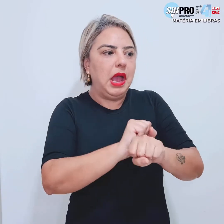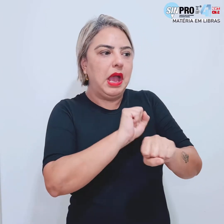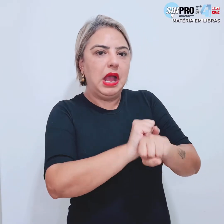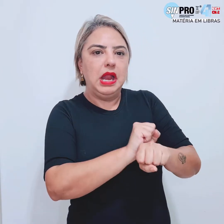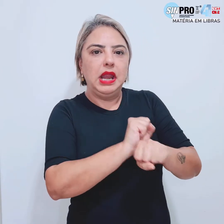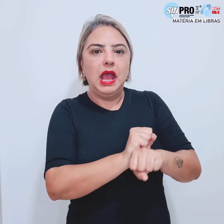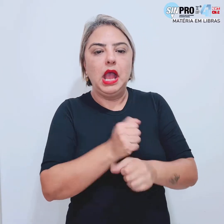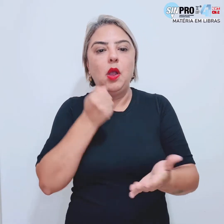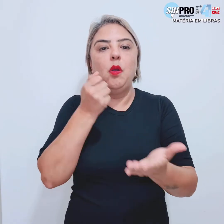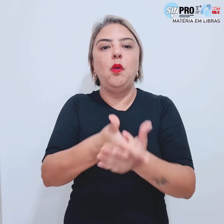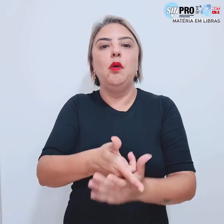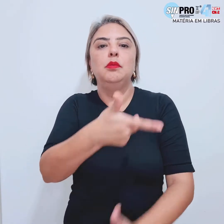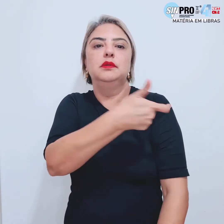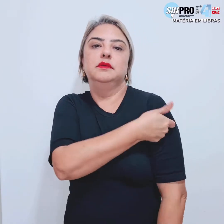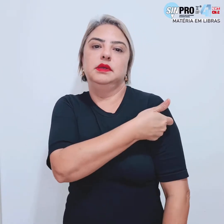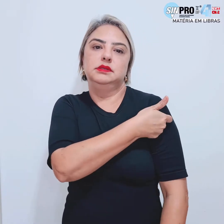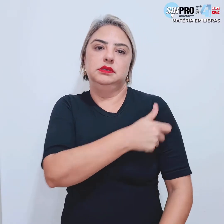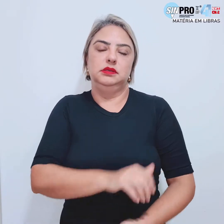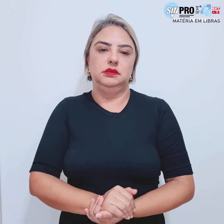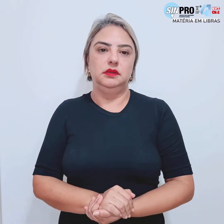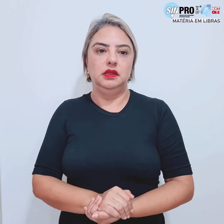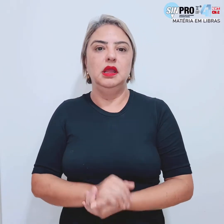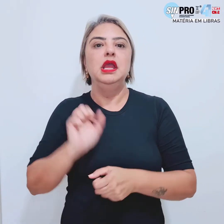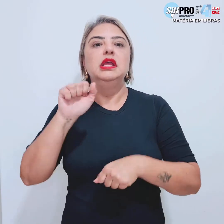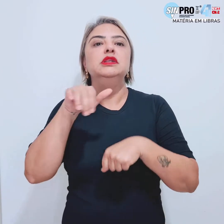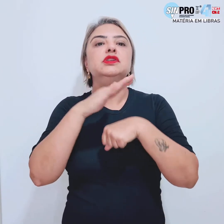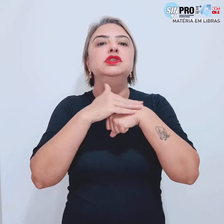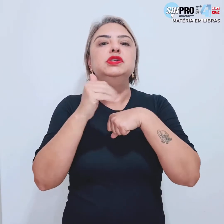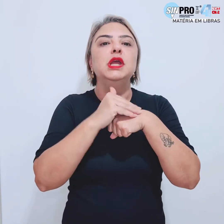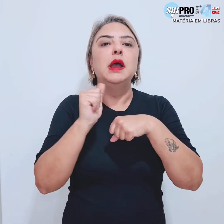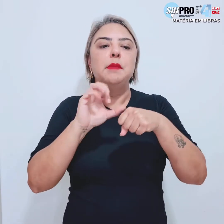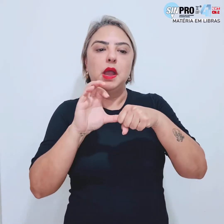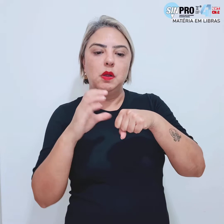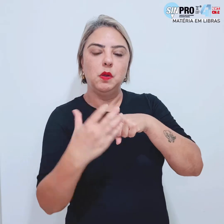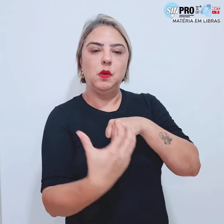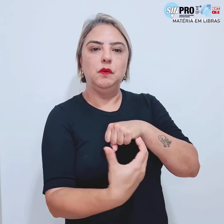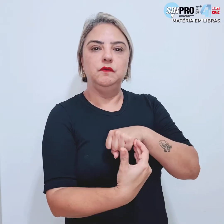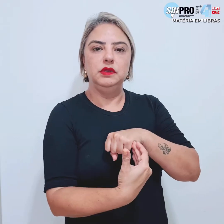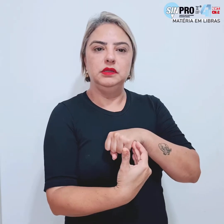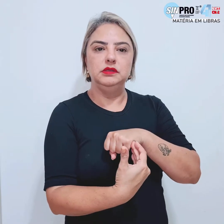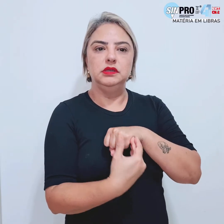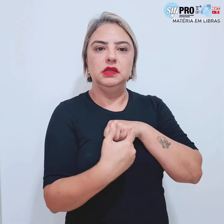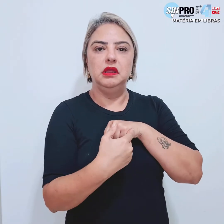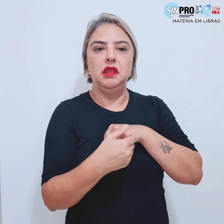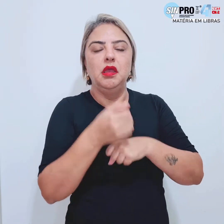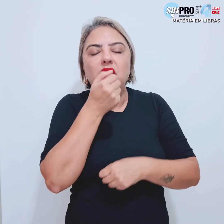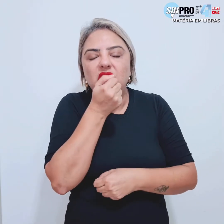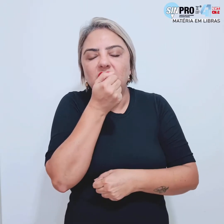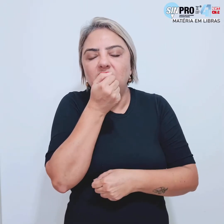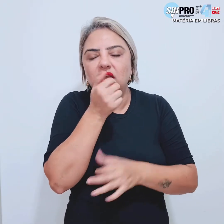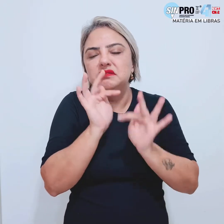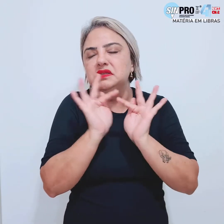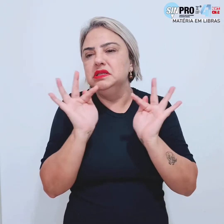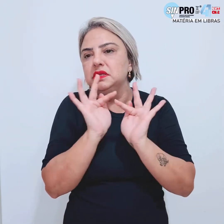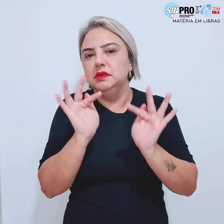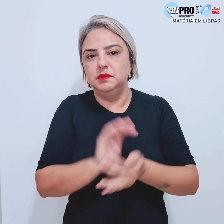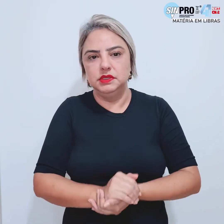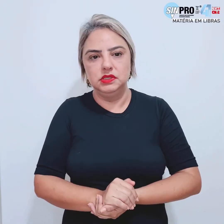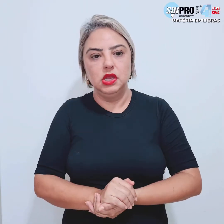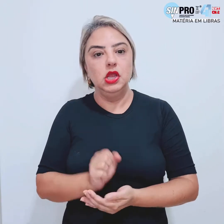a compra de vacinas, de chamar a Covid-19 de gripezinha, de